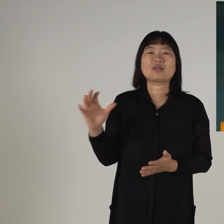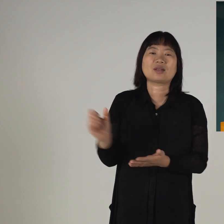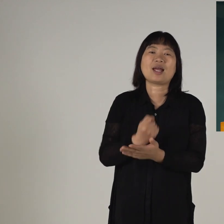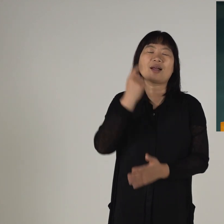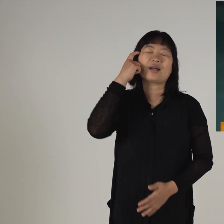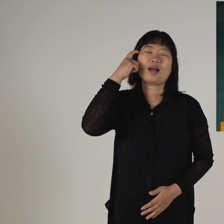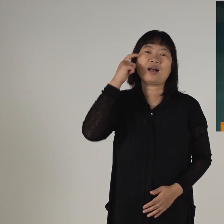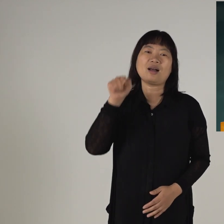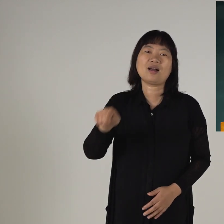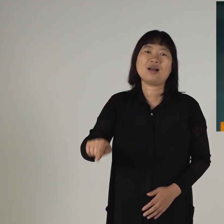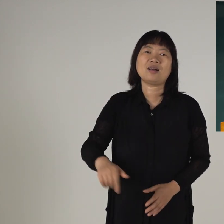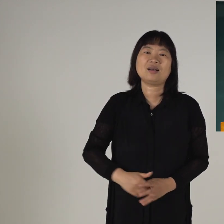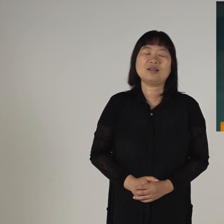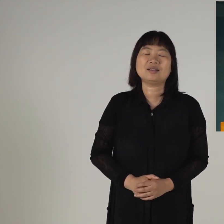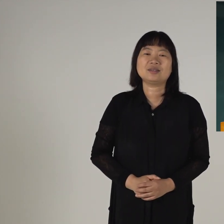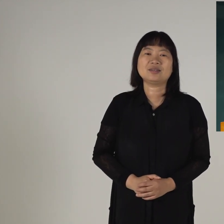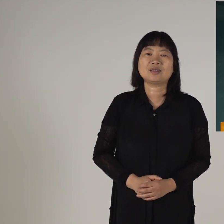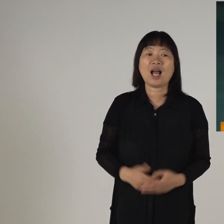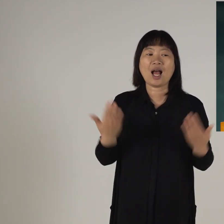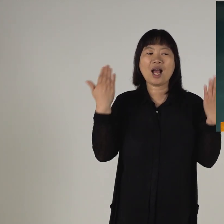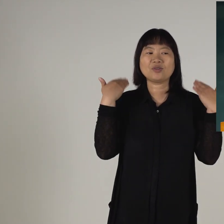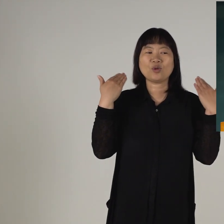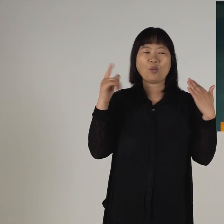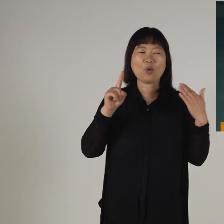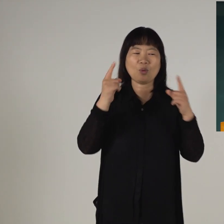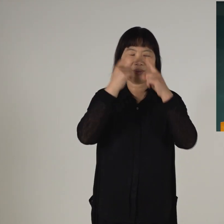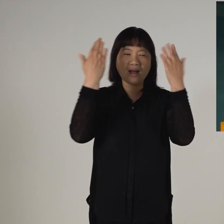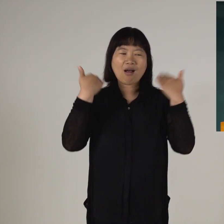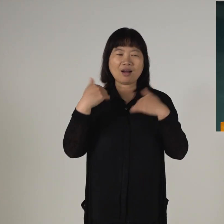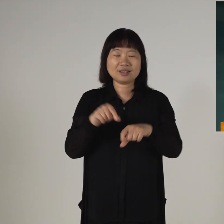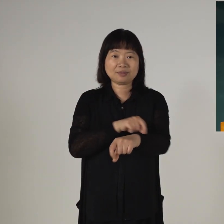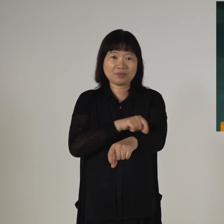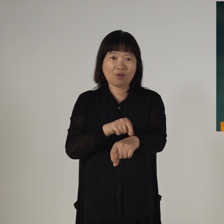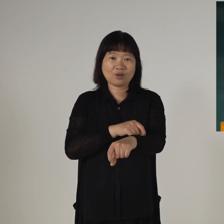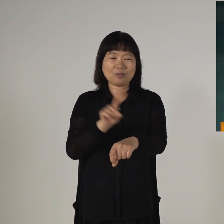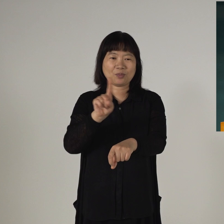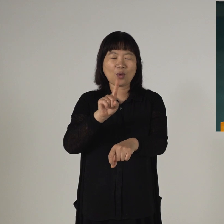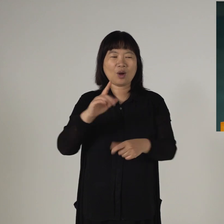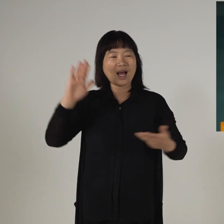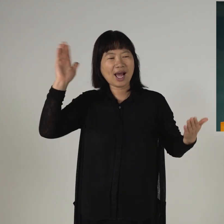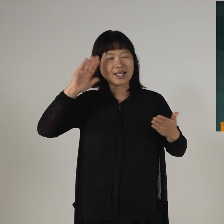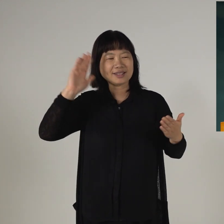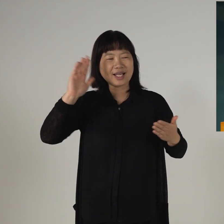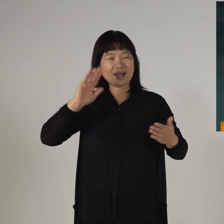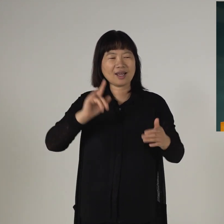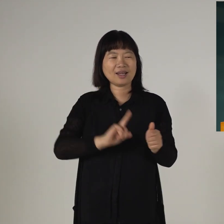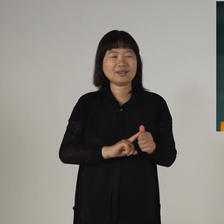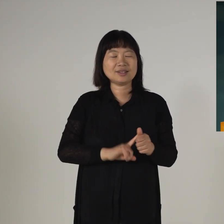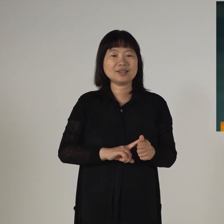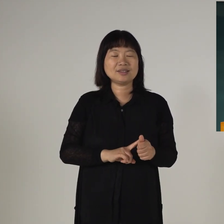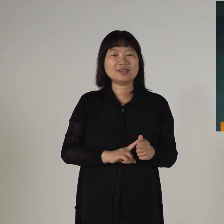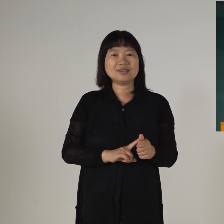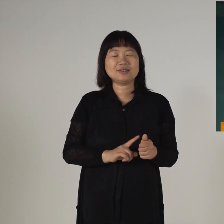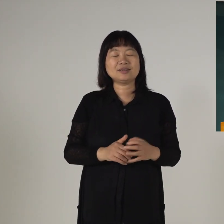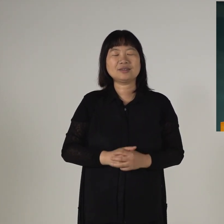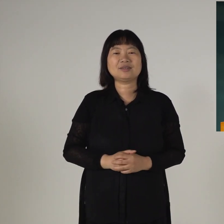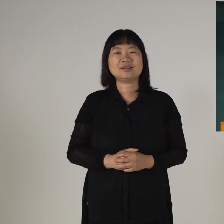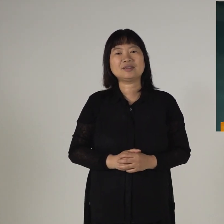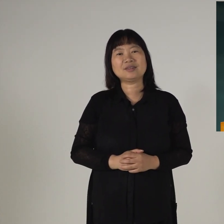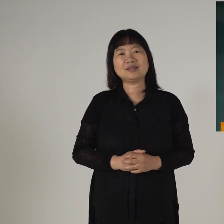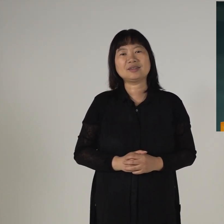자원부. 그러니까 학교에서, 대학에서 특별히 학생들을